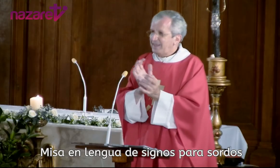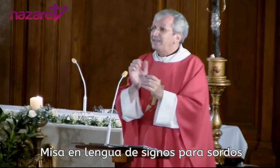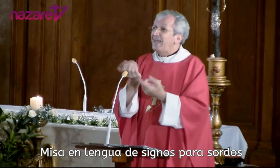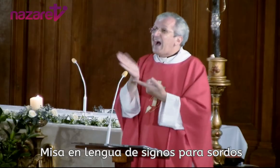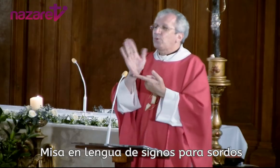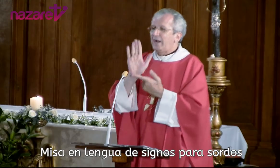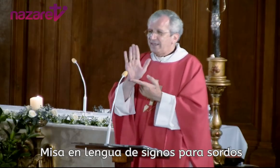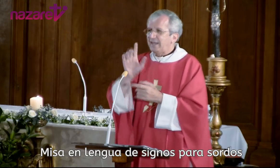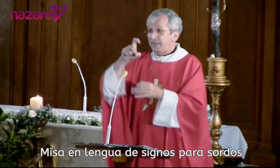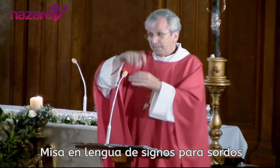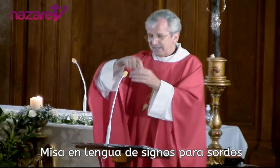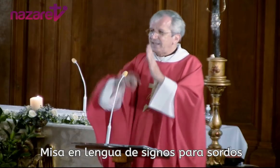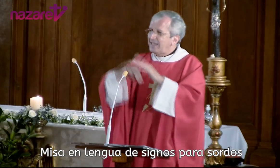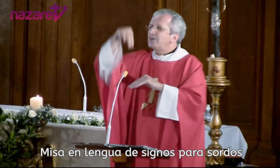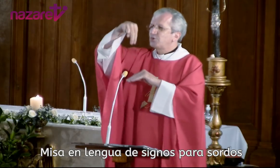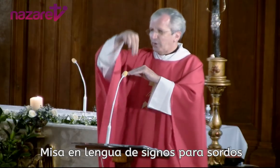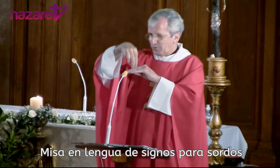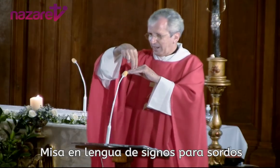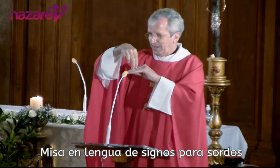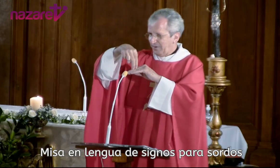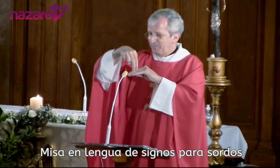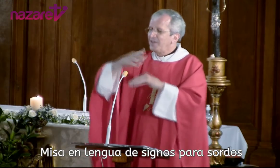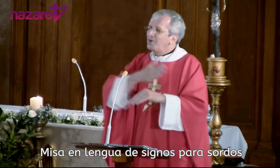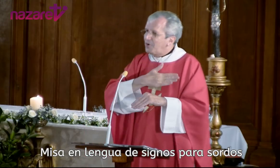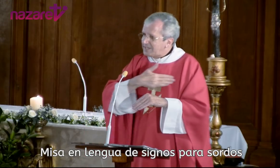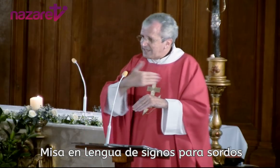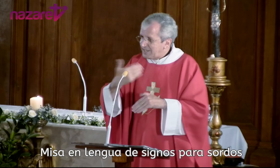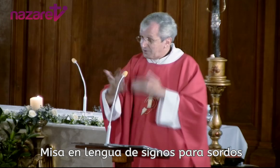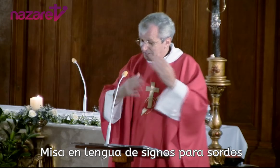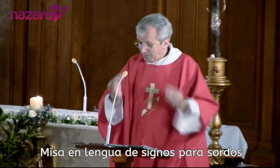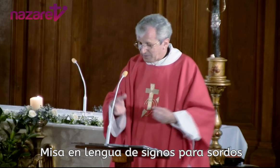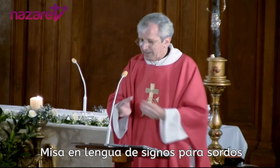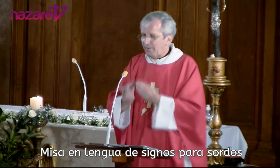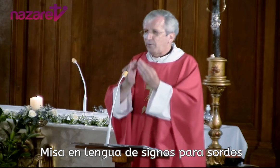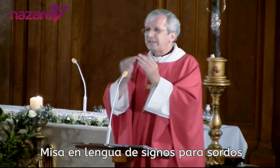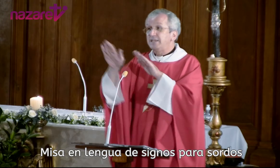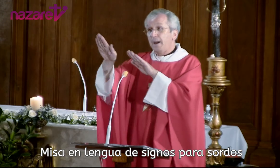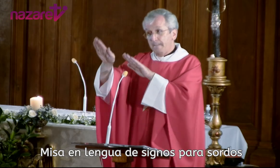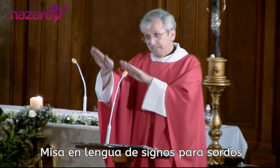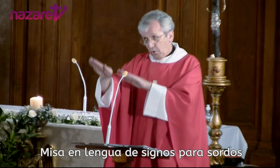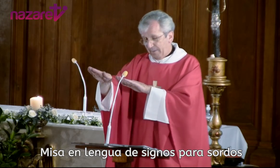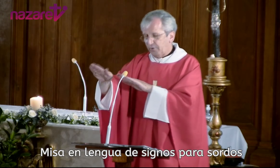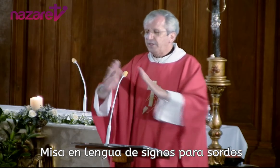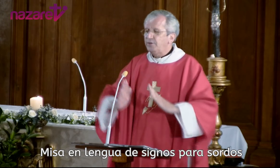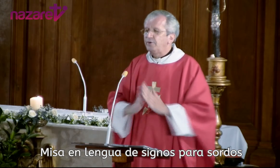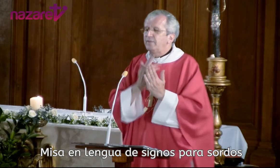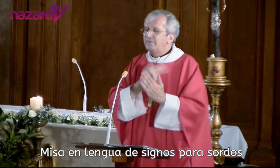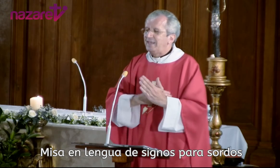de actualizar y hacer presente su resurrección. Con ese deseo nos disponemos a celebrar la Eucaristía bajo el patrocinio de